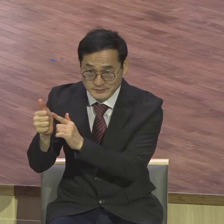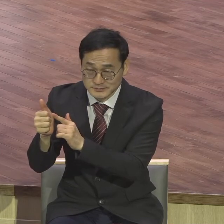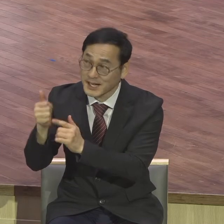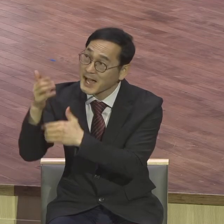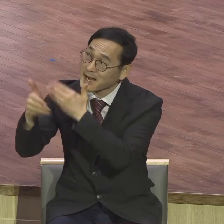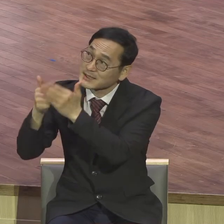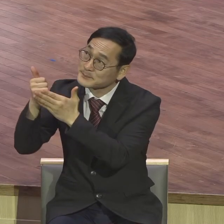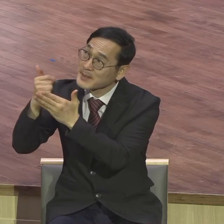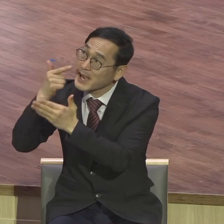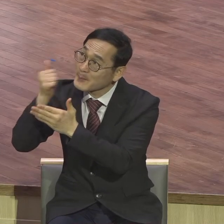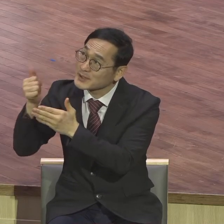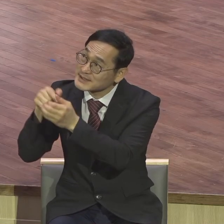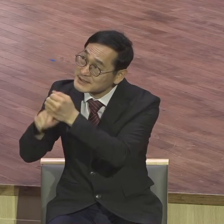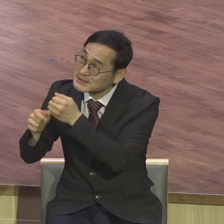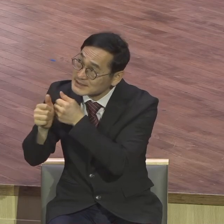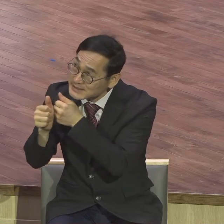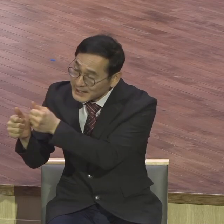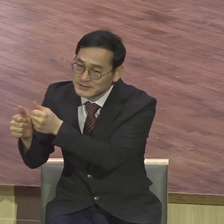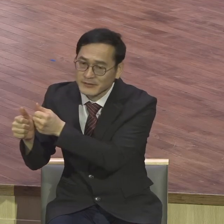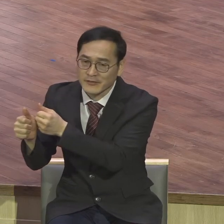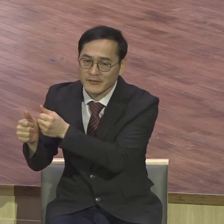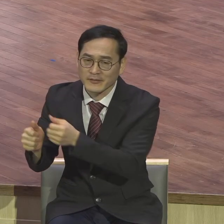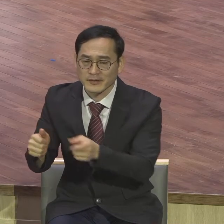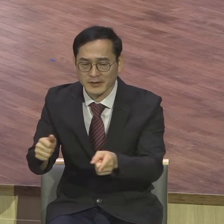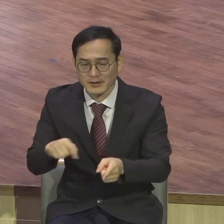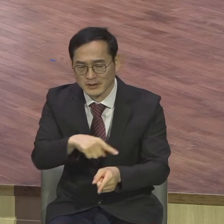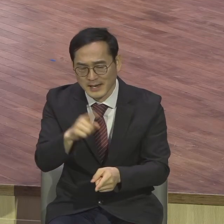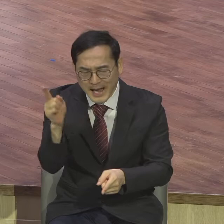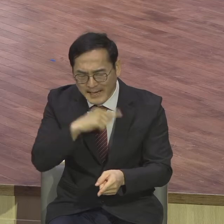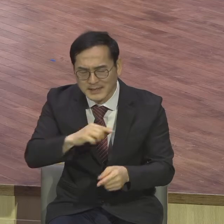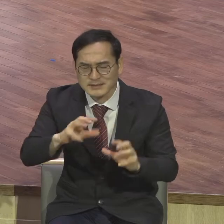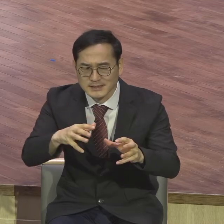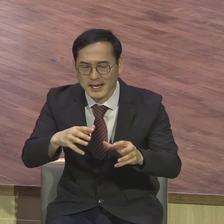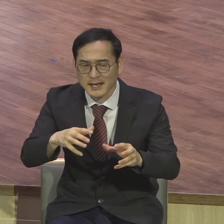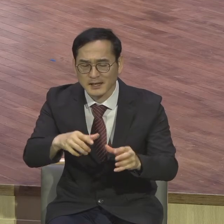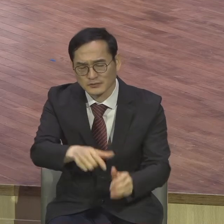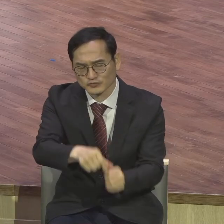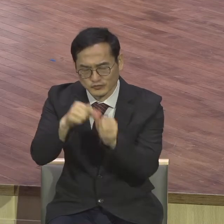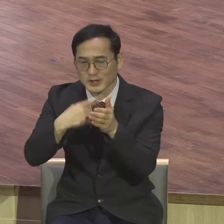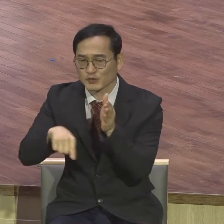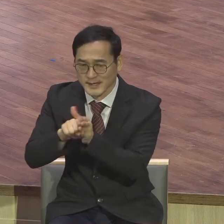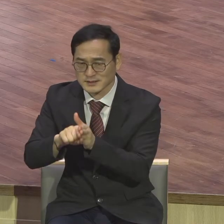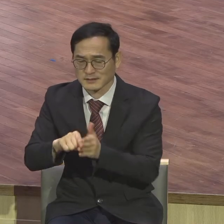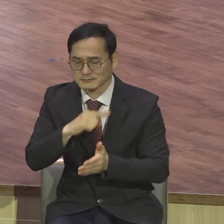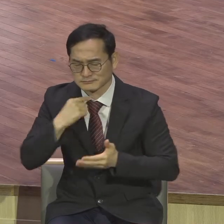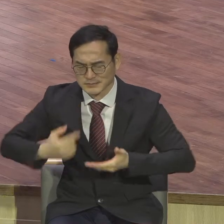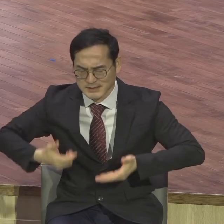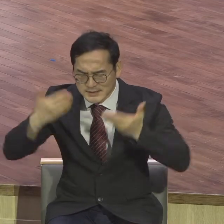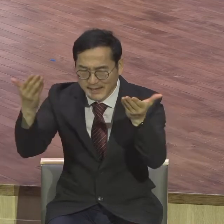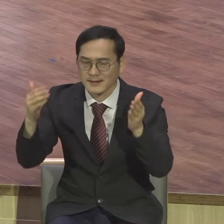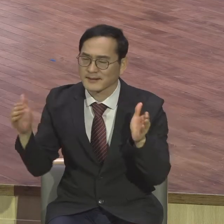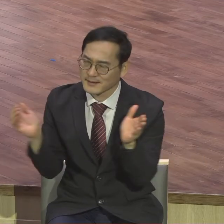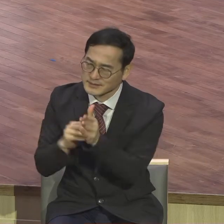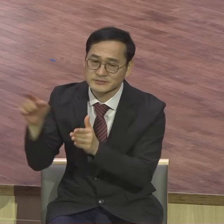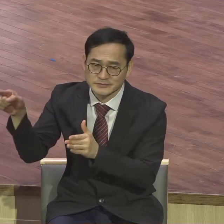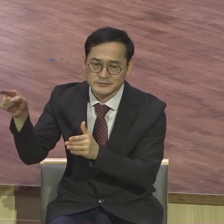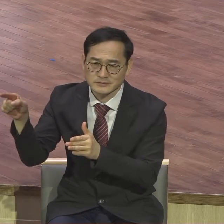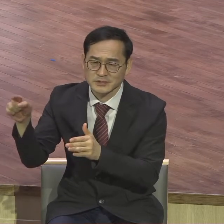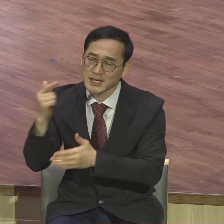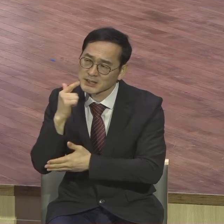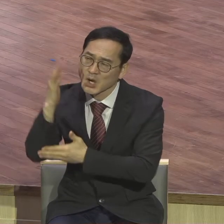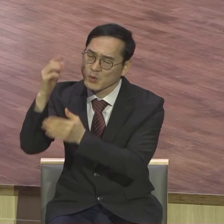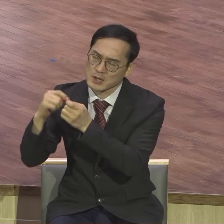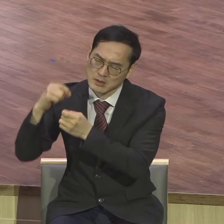악한 세대에서 우리를 건지시려고 우리 죄를 대속하기 위하여 자기 몸을 주셨으니 영광이 그에게 세세토록